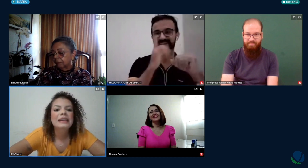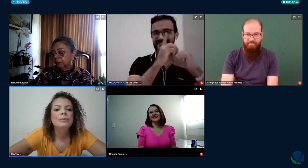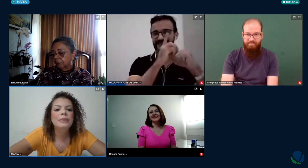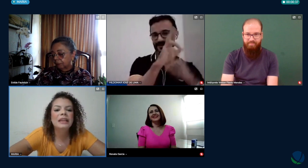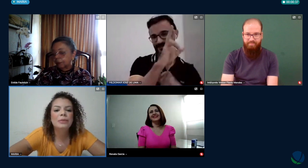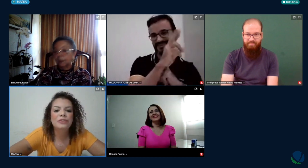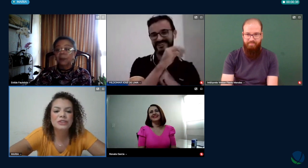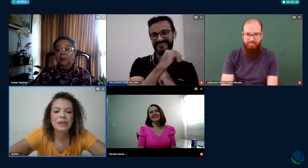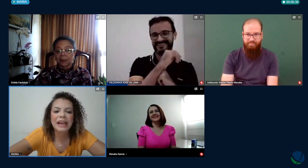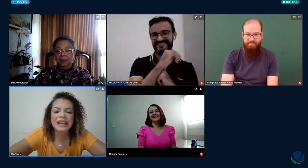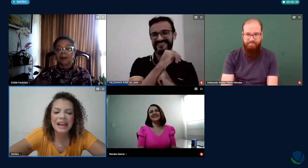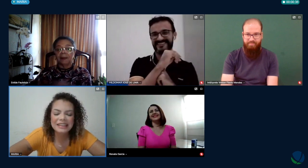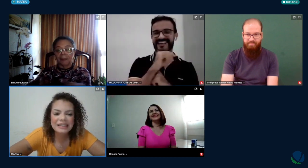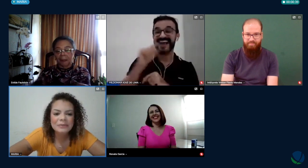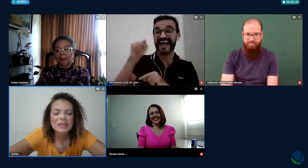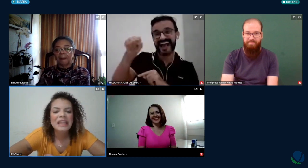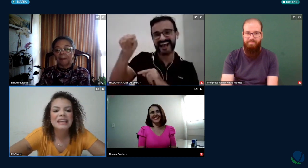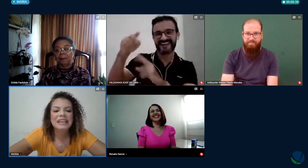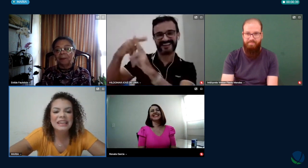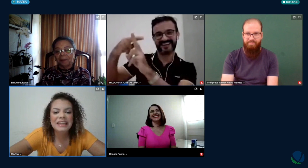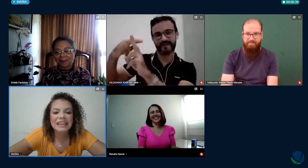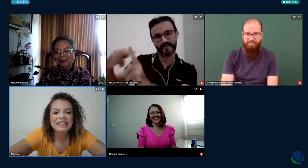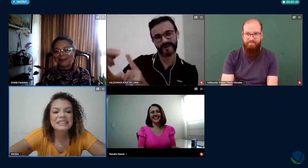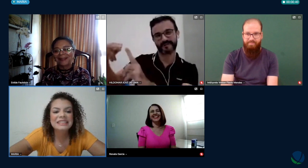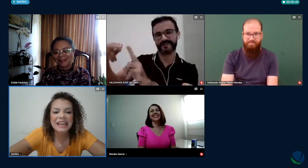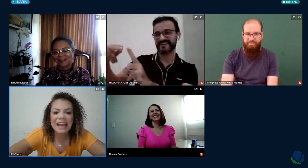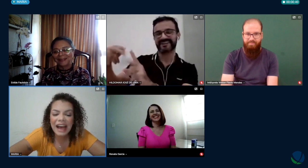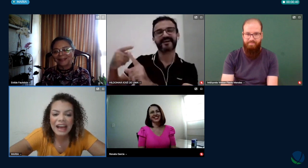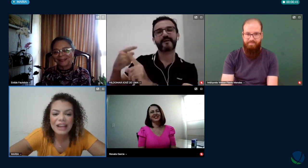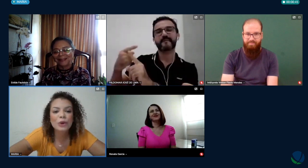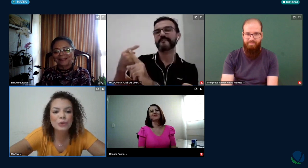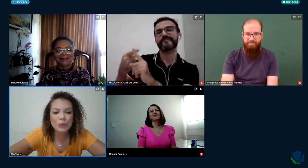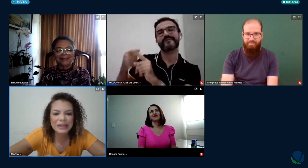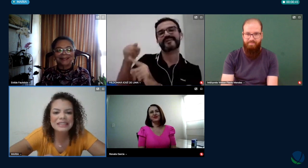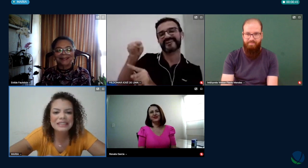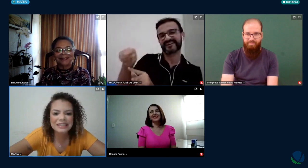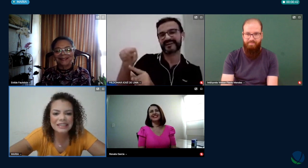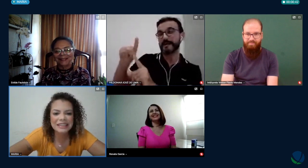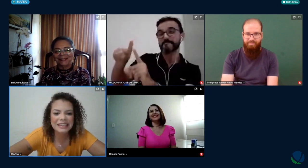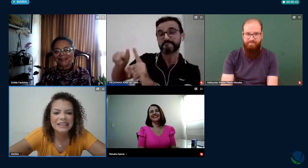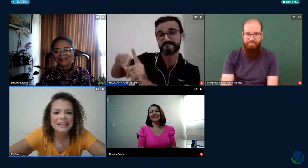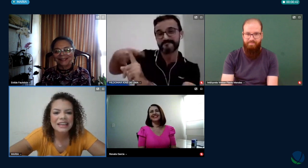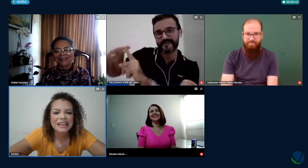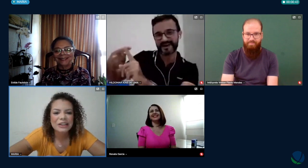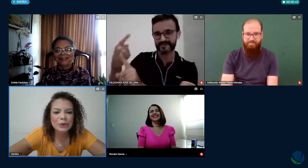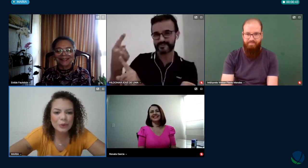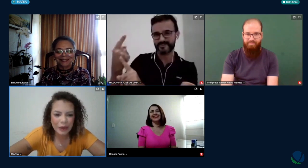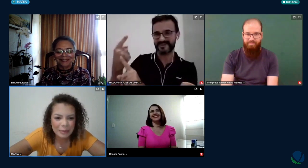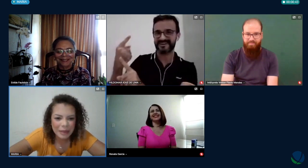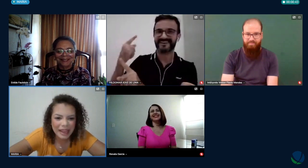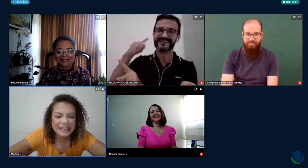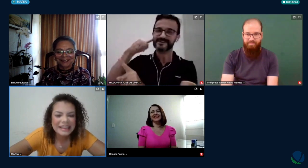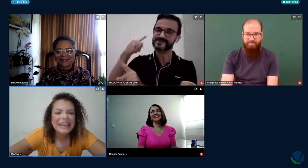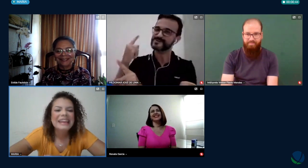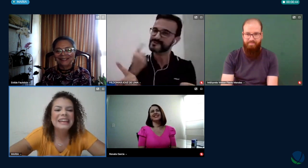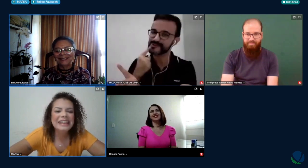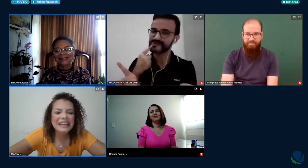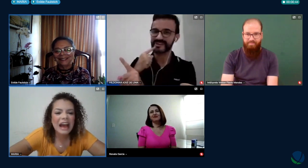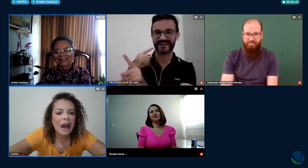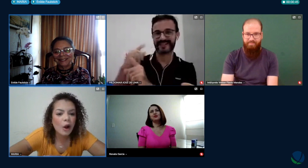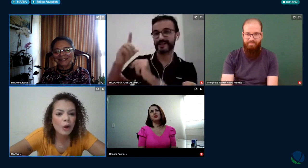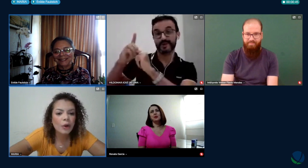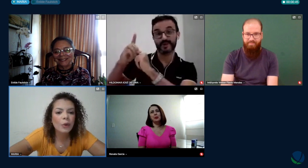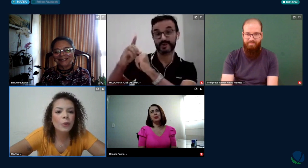representada pela professora Renata, que será doutora se tudo correr bem,